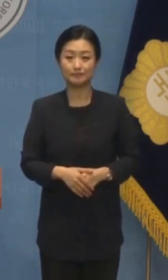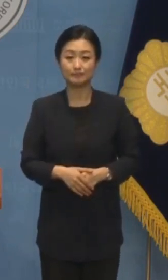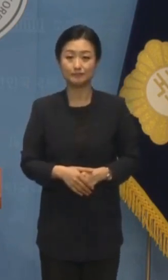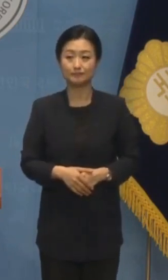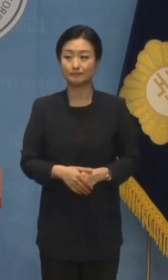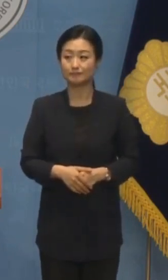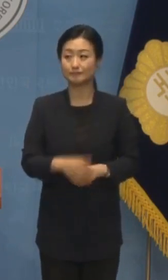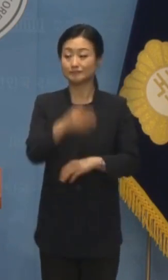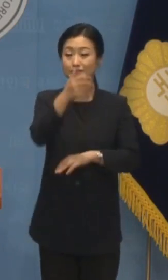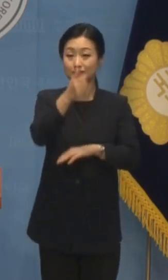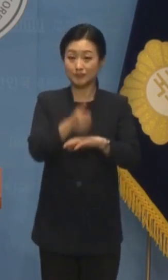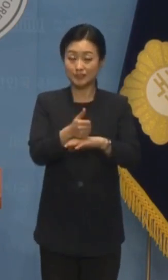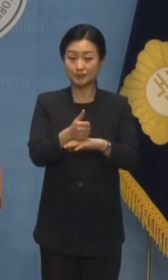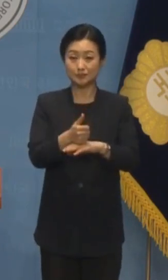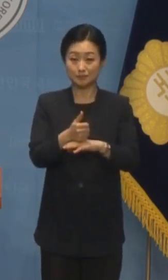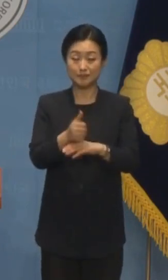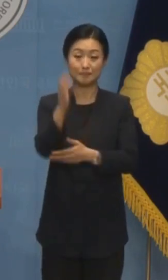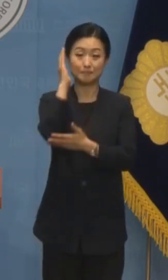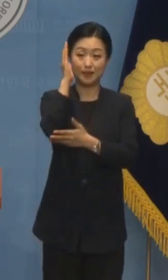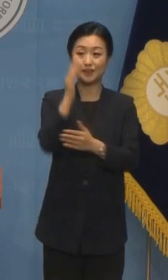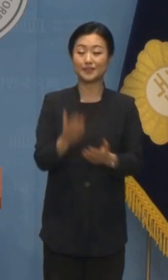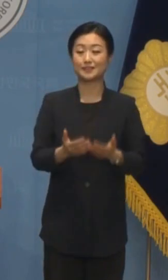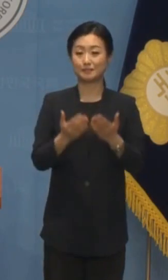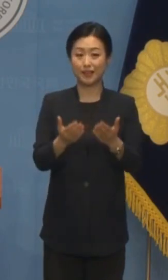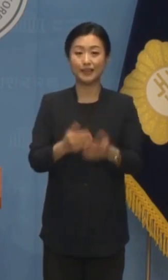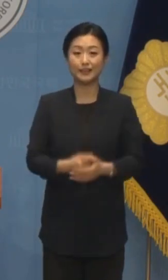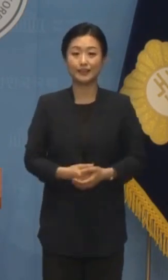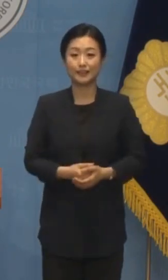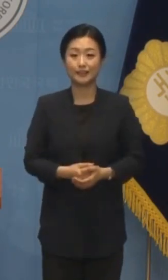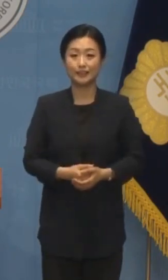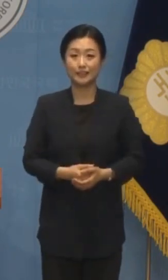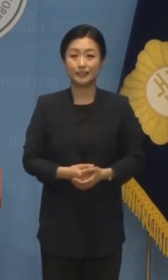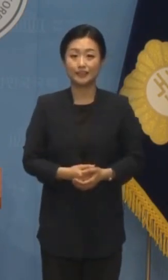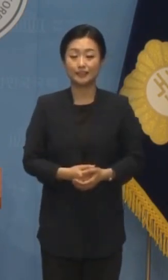네, 마지막으로 마무리 발언하겠습니다.